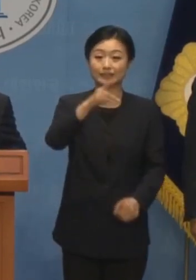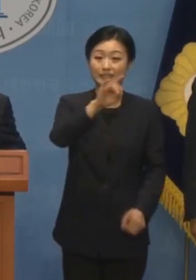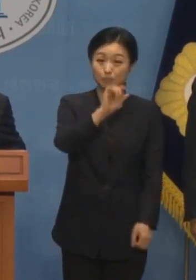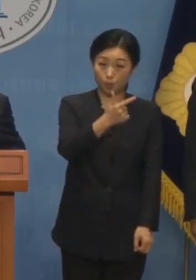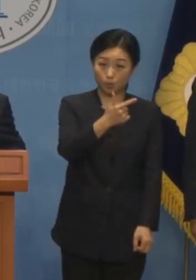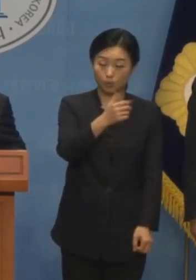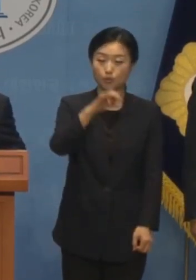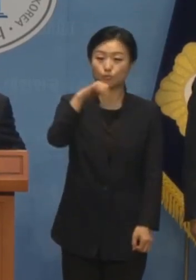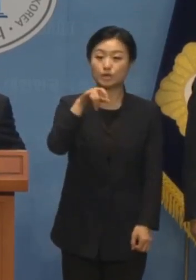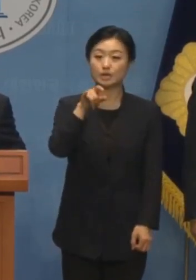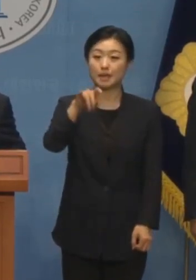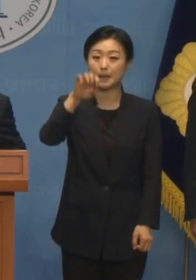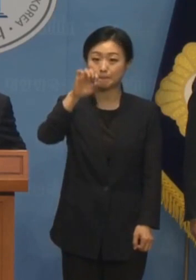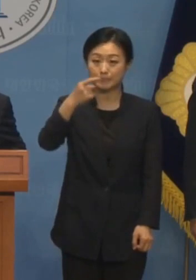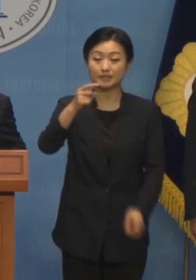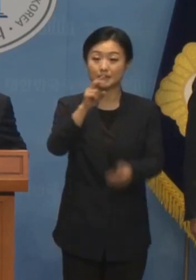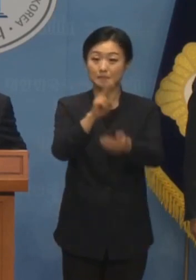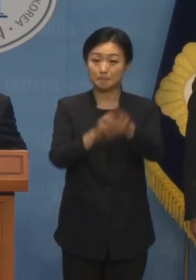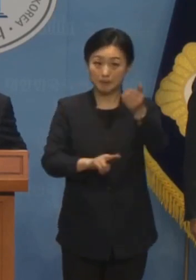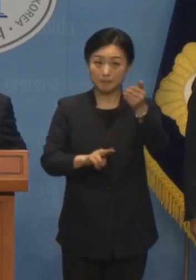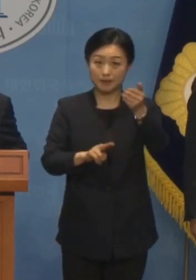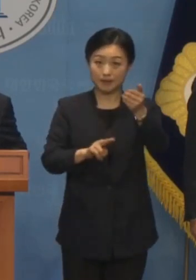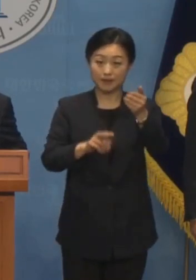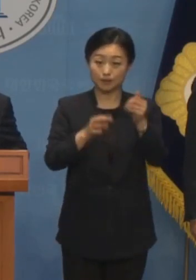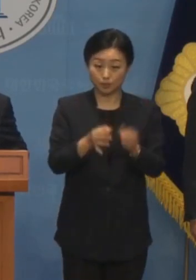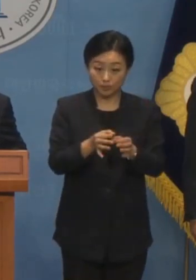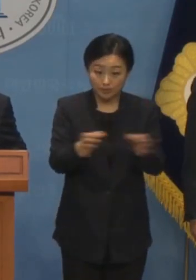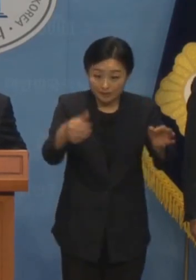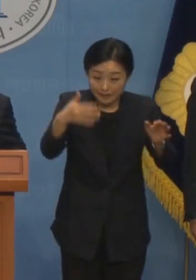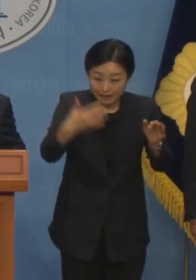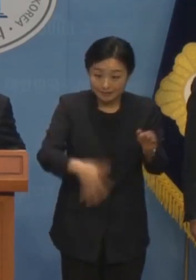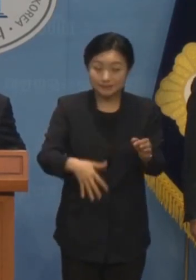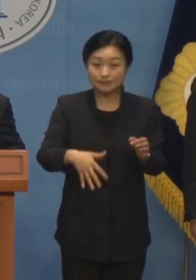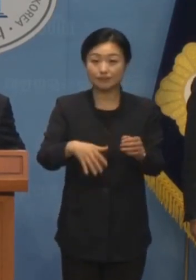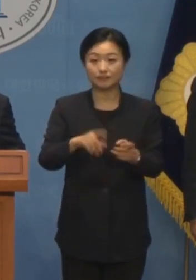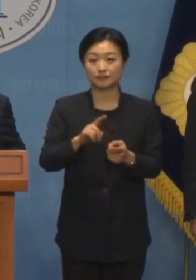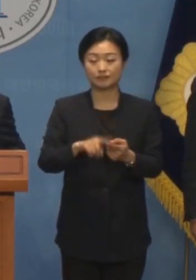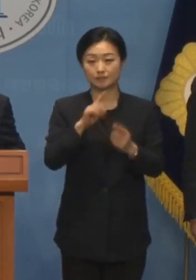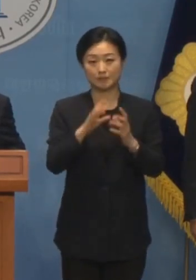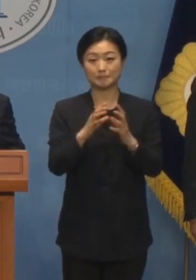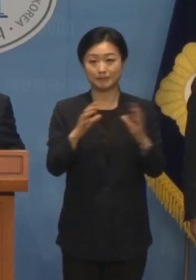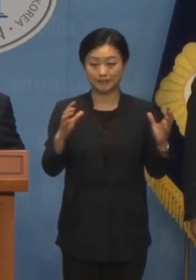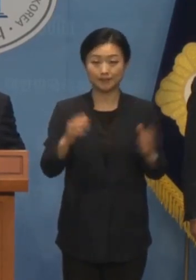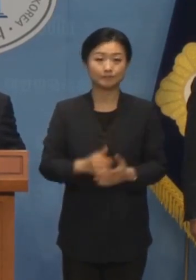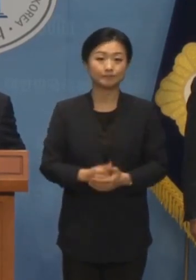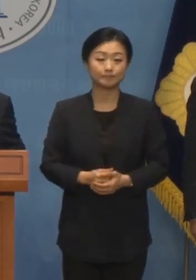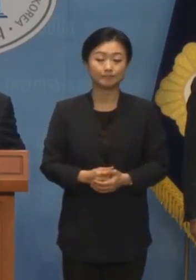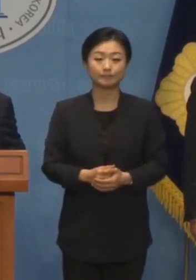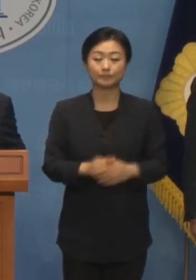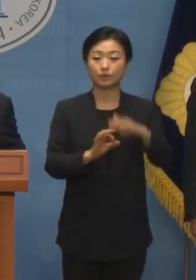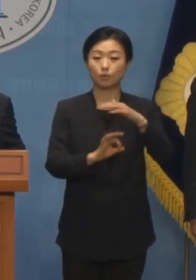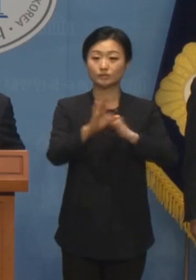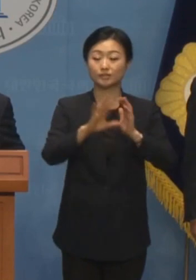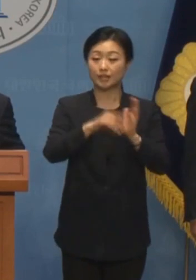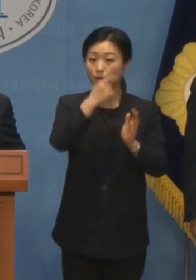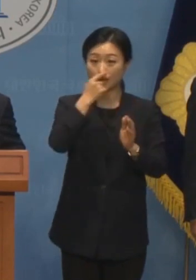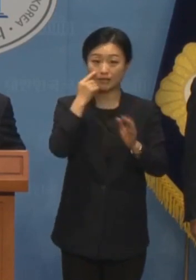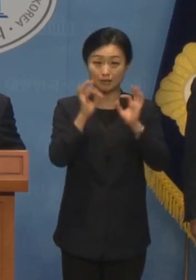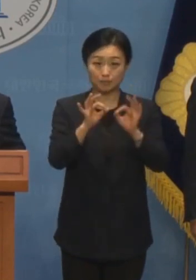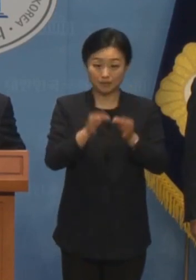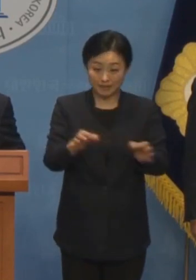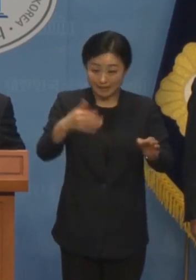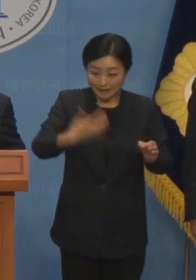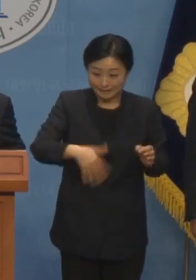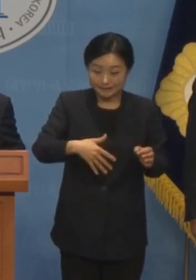위메프의 판매대금 미정산 사태에 파장이 식지 않고 있습니다. 오전에 확인된